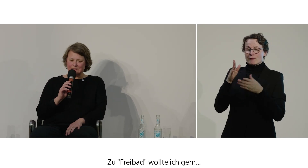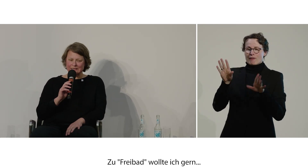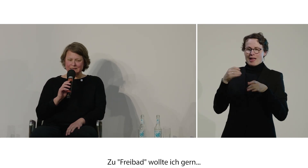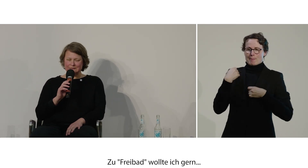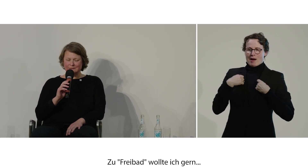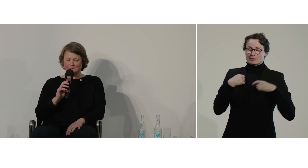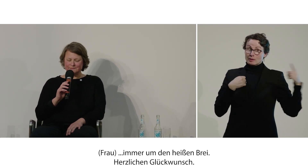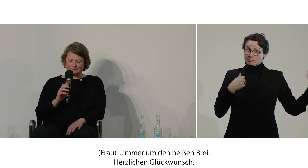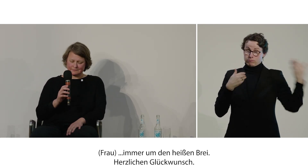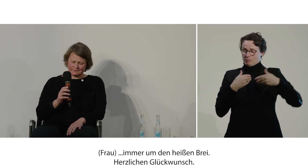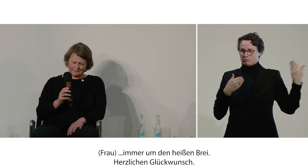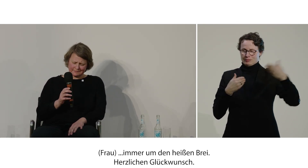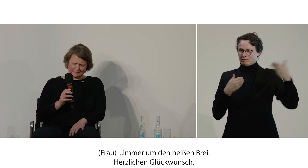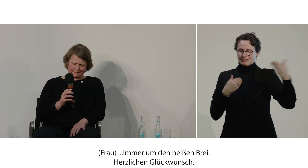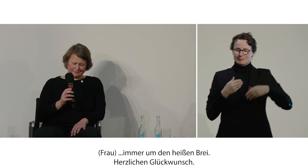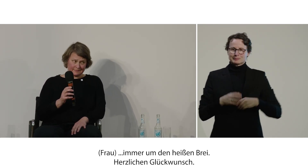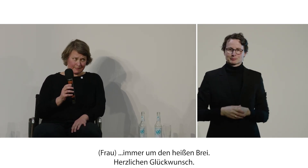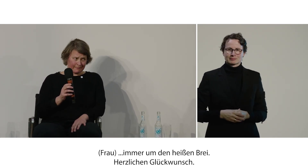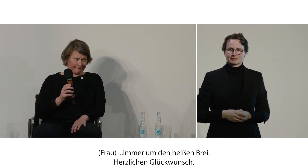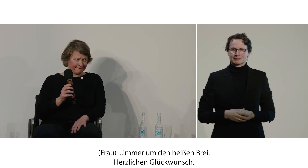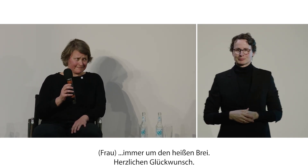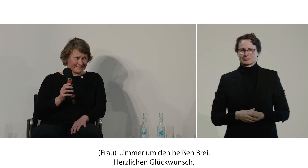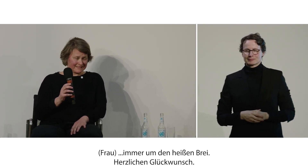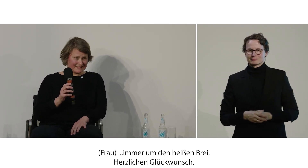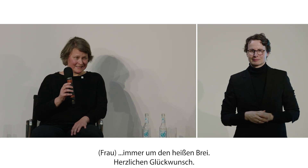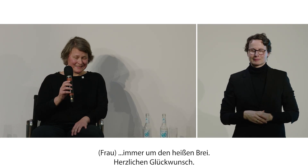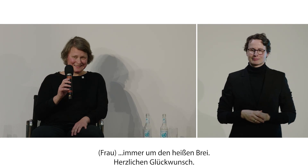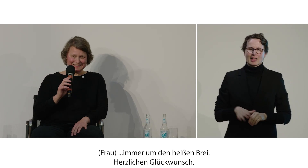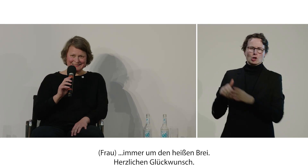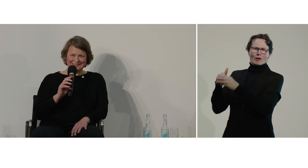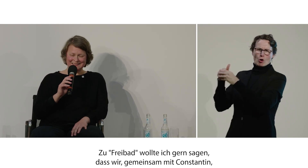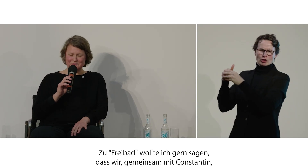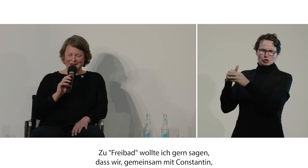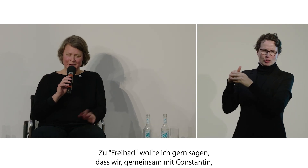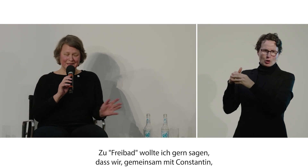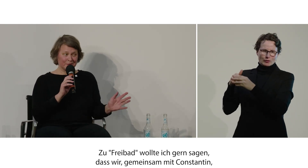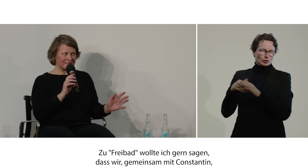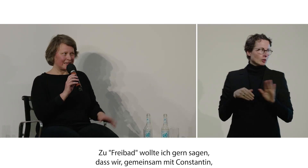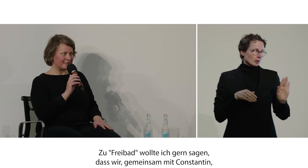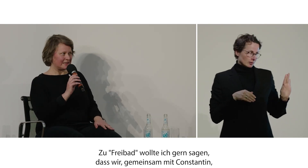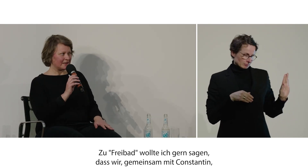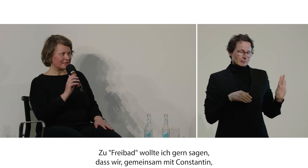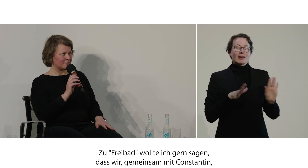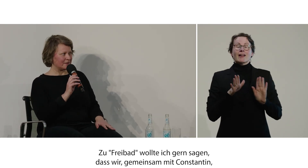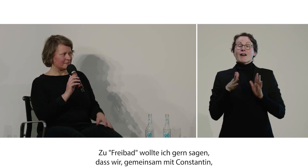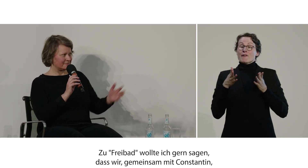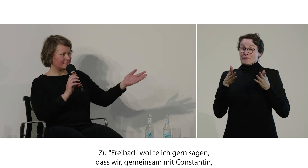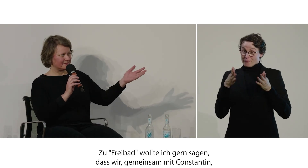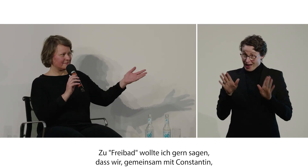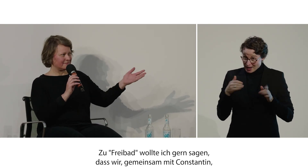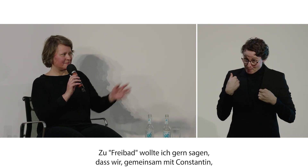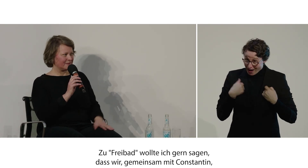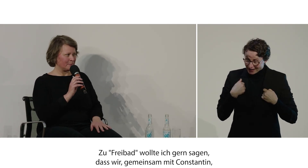wir